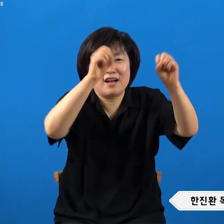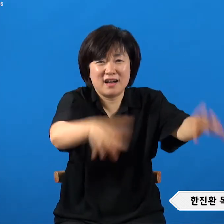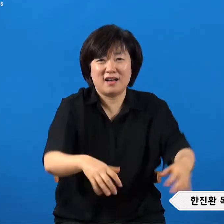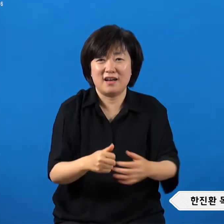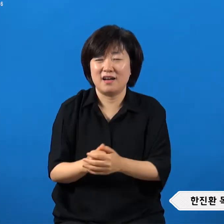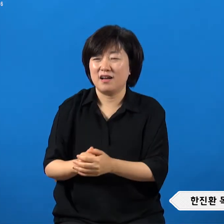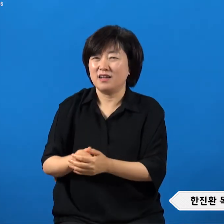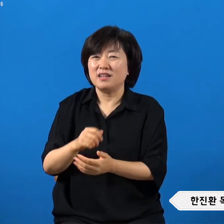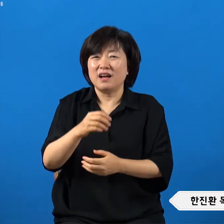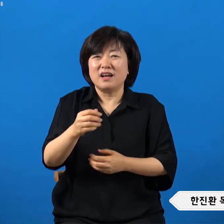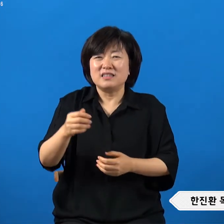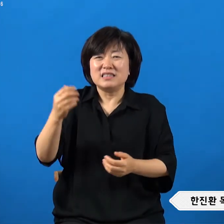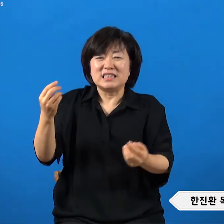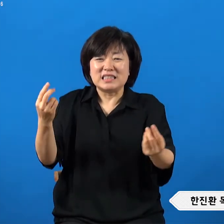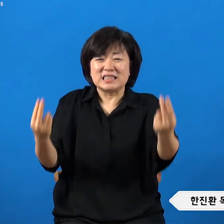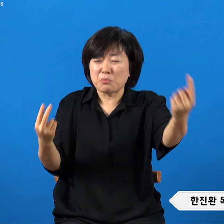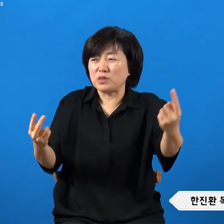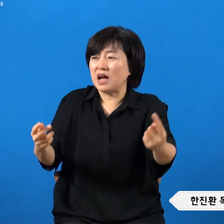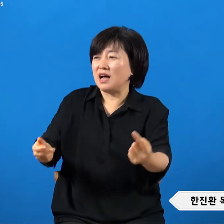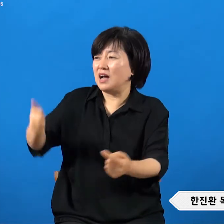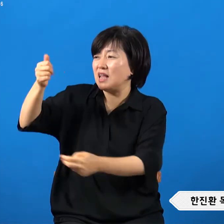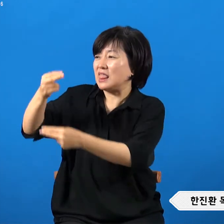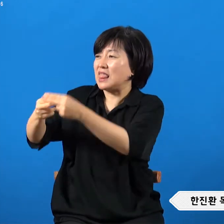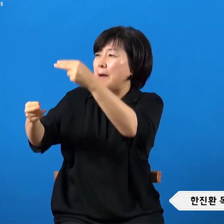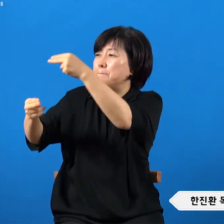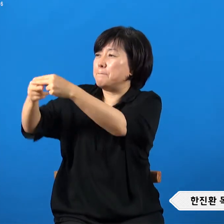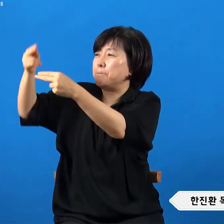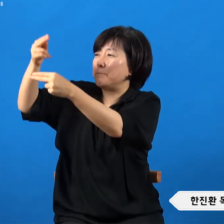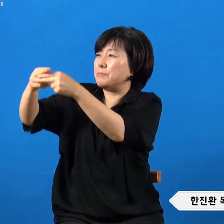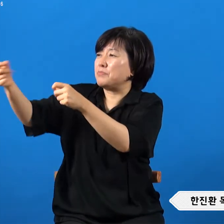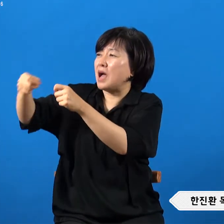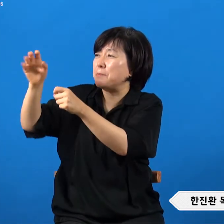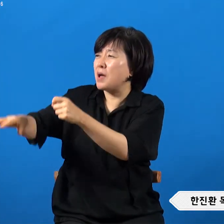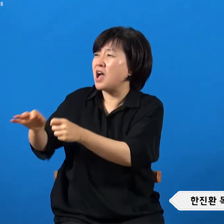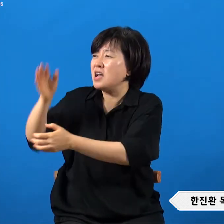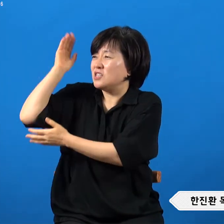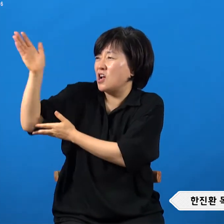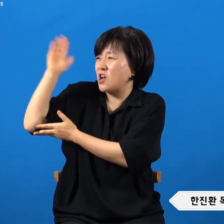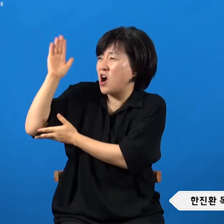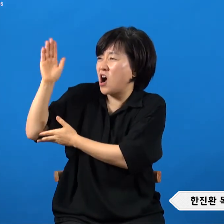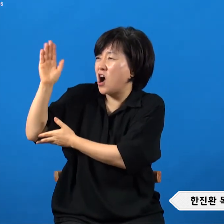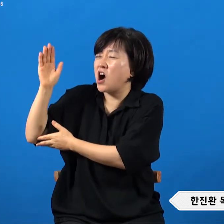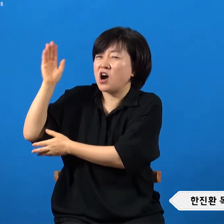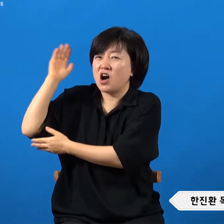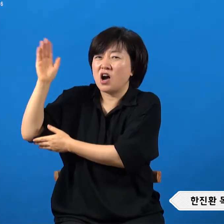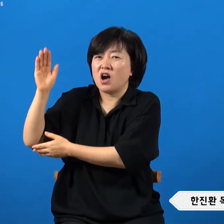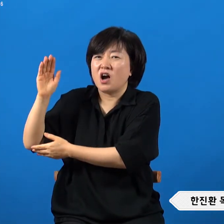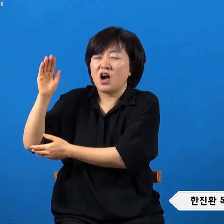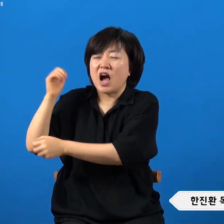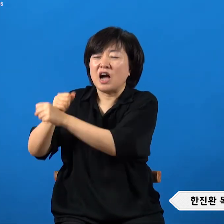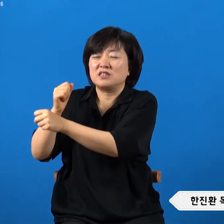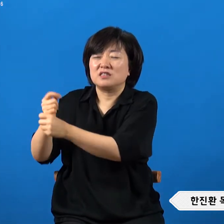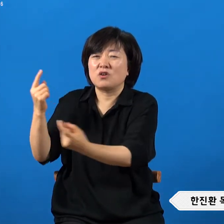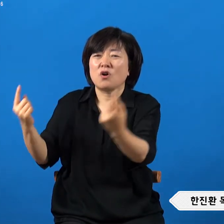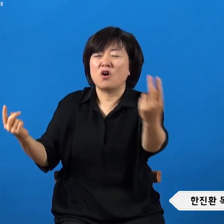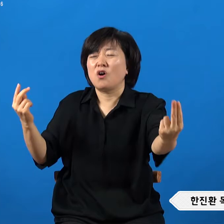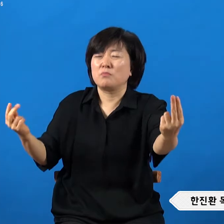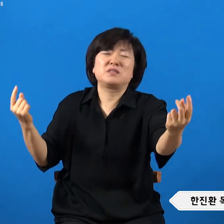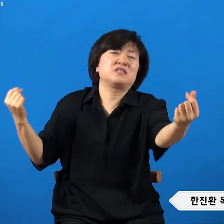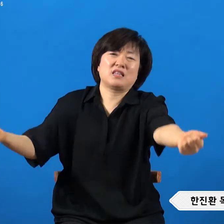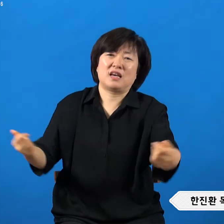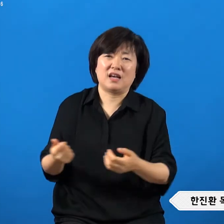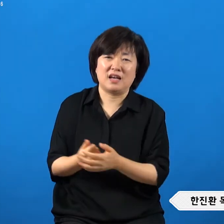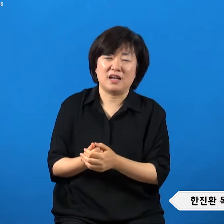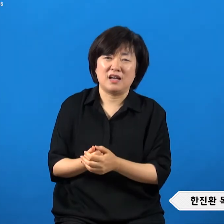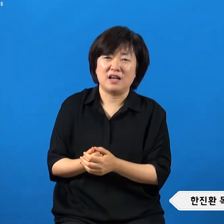성령이 역사하지 않는 청중에게 외치는 것은 담벼락에 대고 외치는 것과 비슷하다. 아니 그게 차라리 더 낫다.